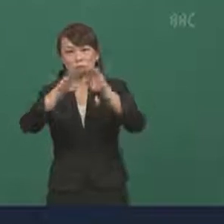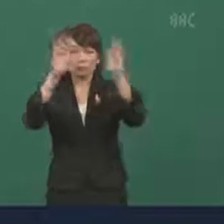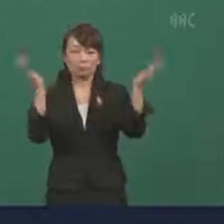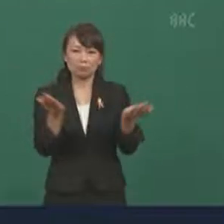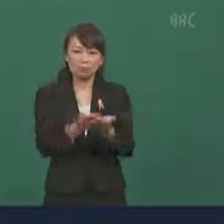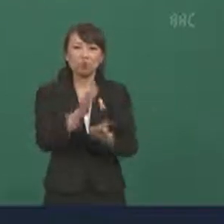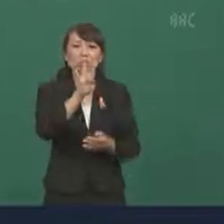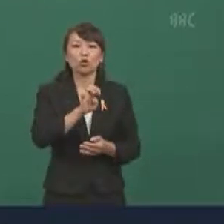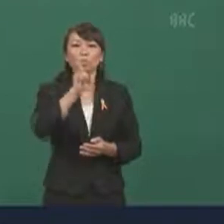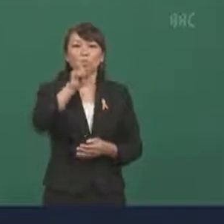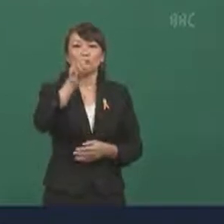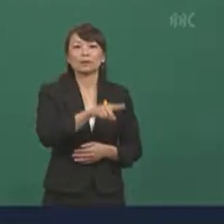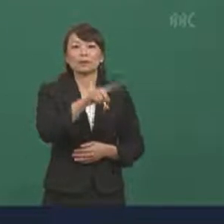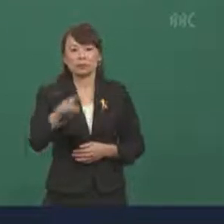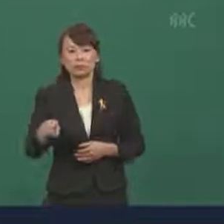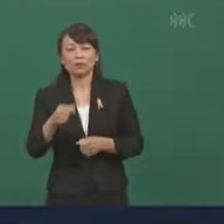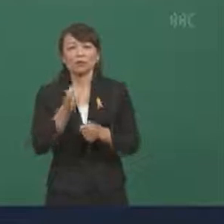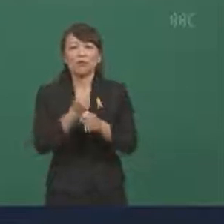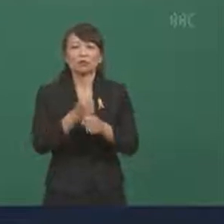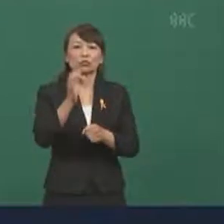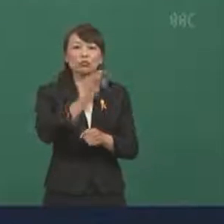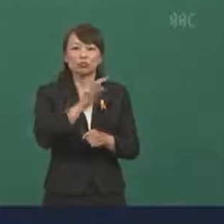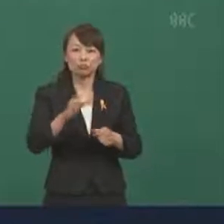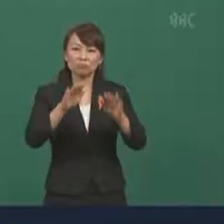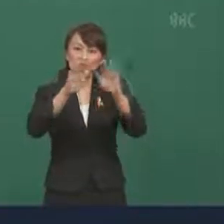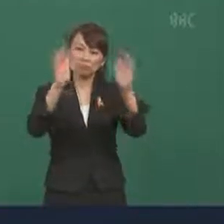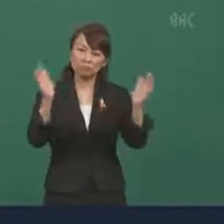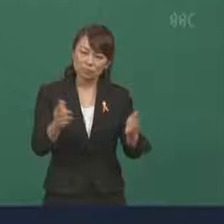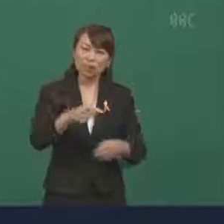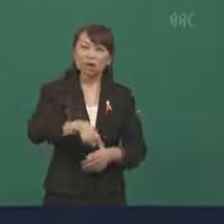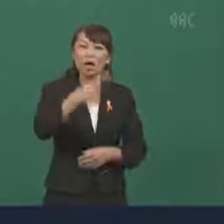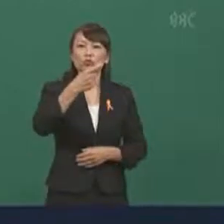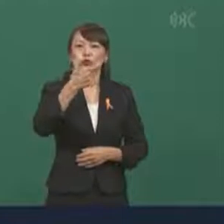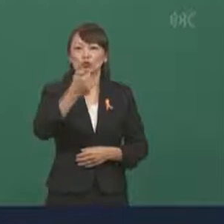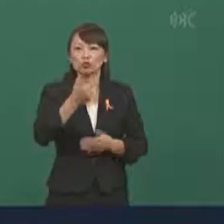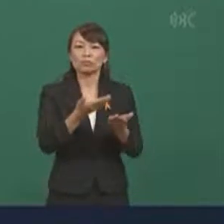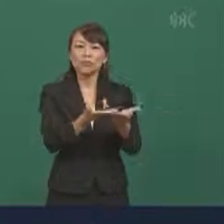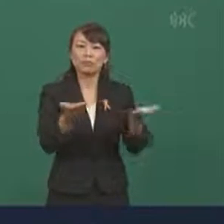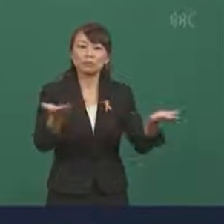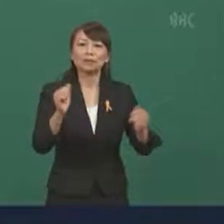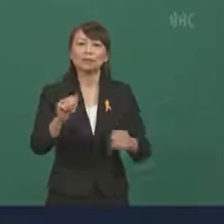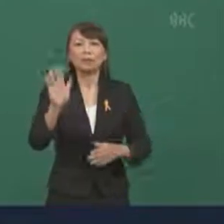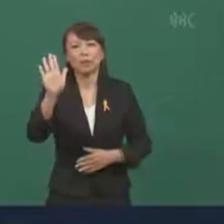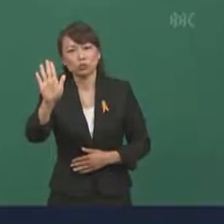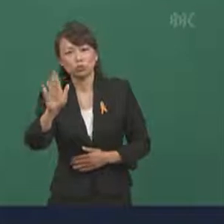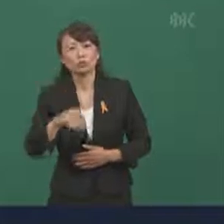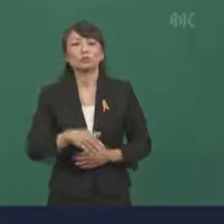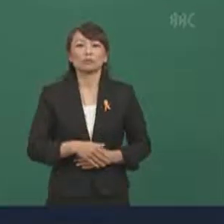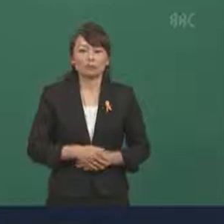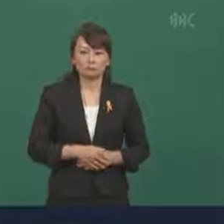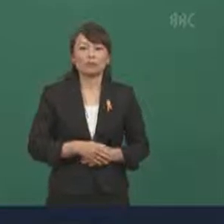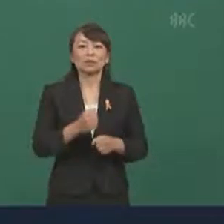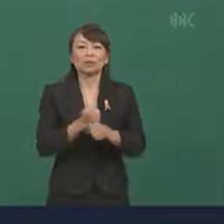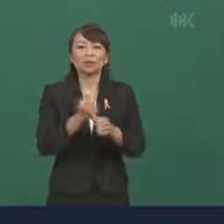外43人の作品およそ150点が展示されています。